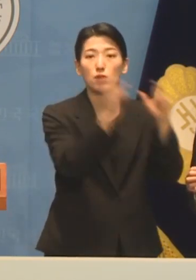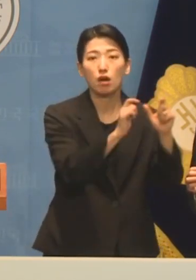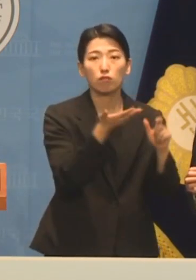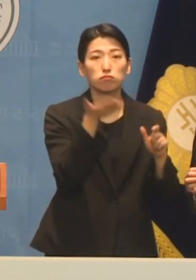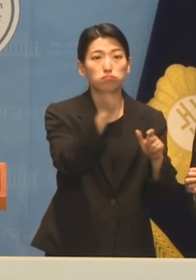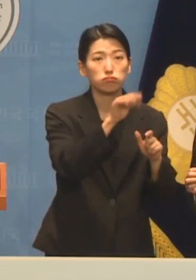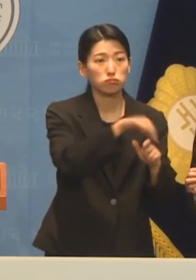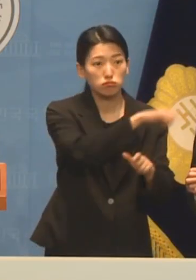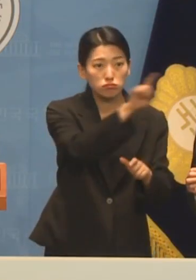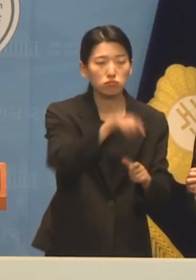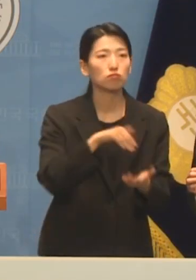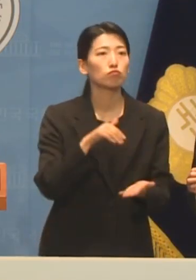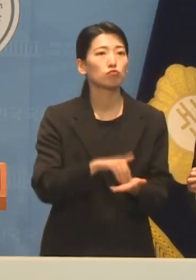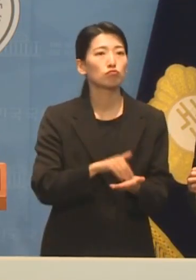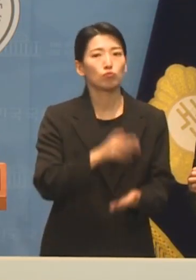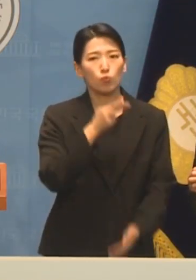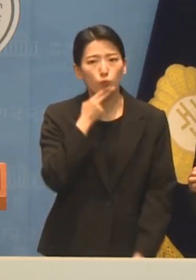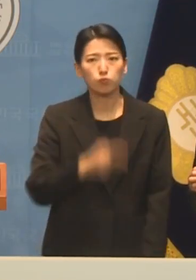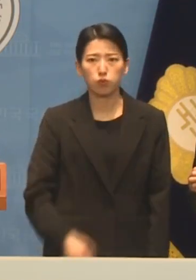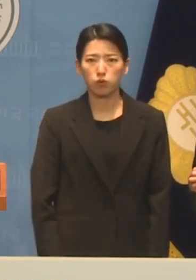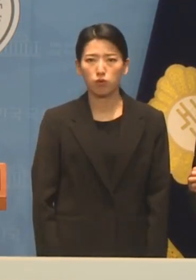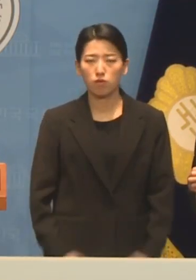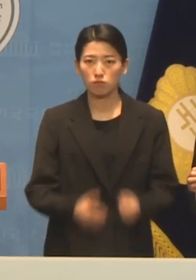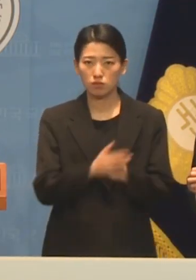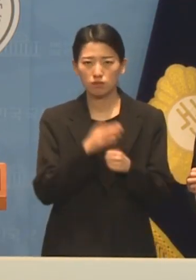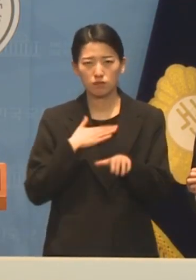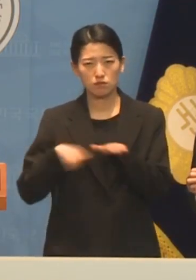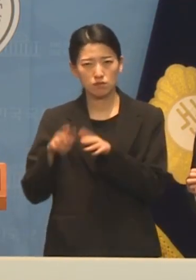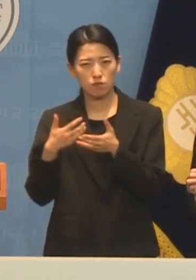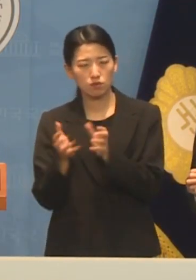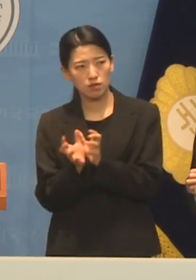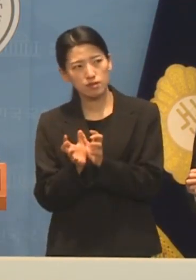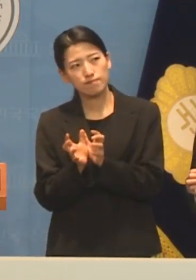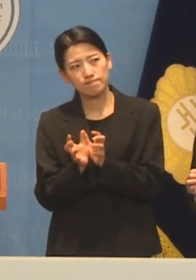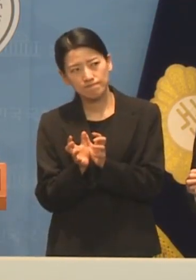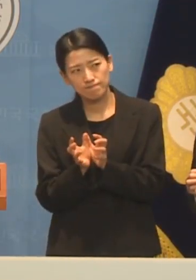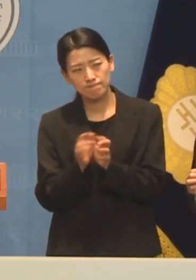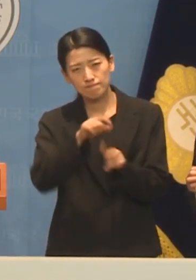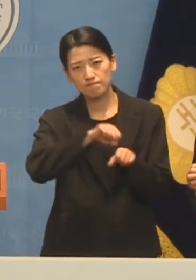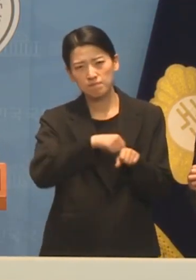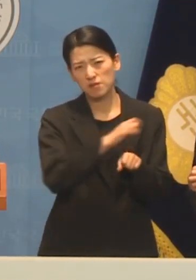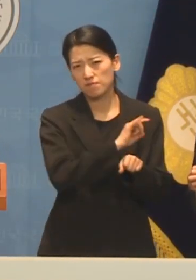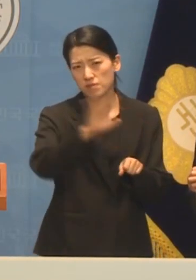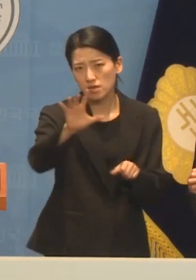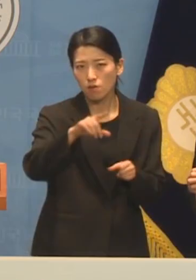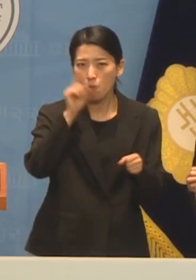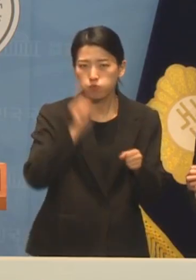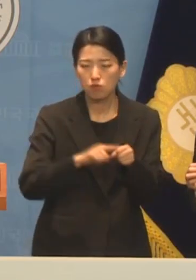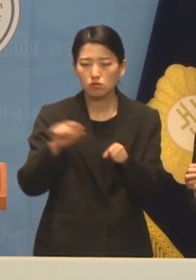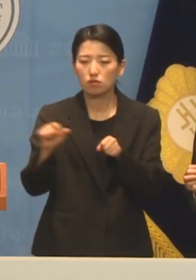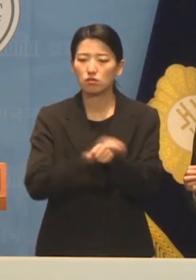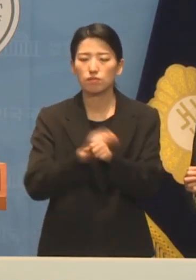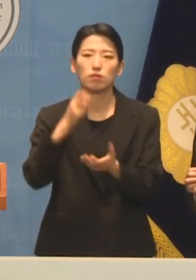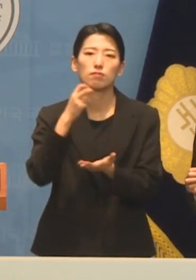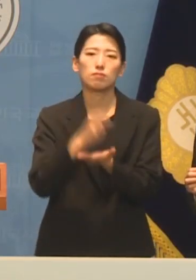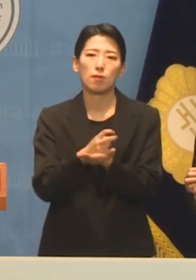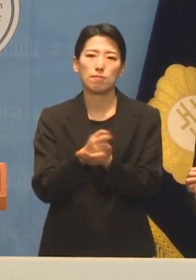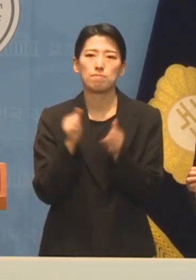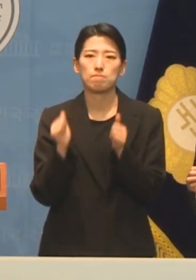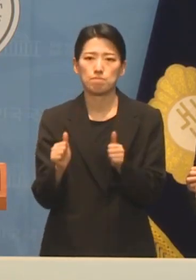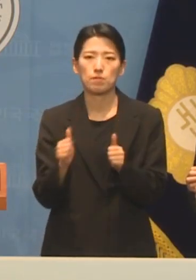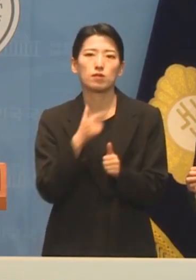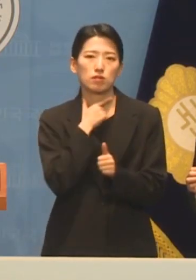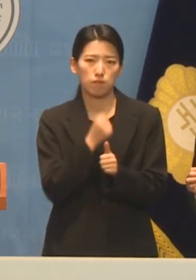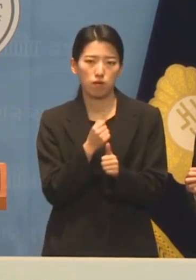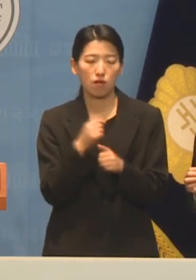진보당은 내란 행위자들을 처벌하고 내란 재발 방지 대책을 마련하기 위한 특별법 제정 촉구